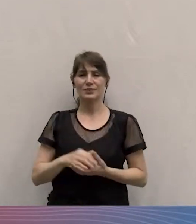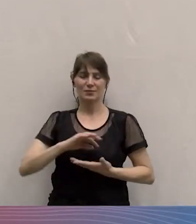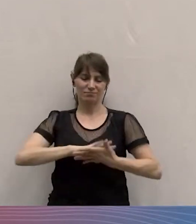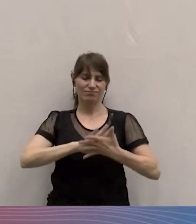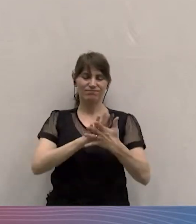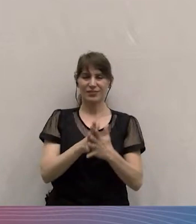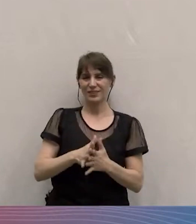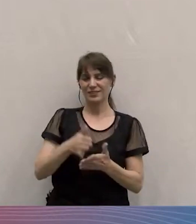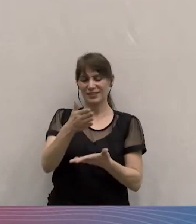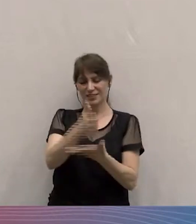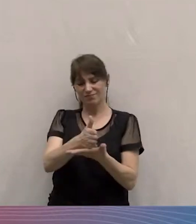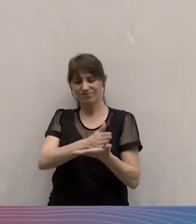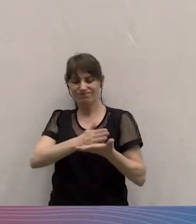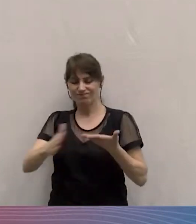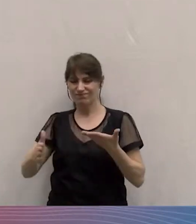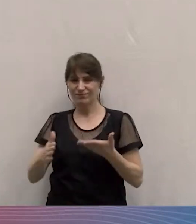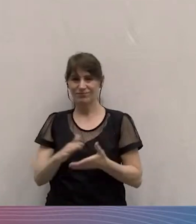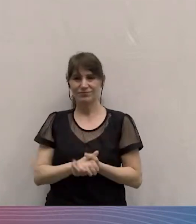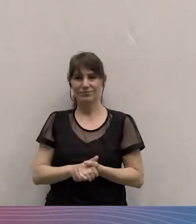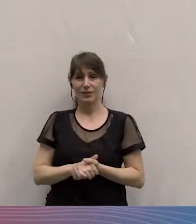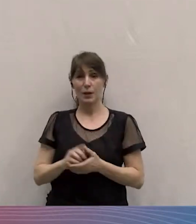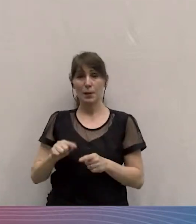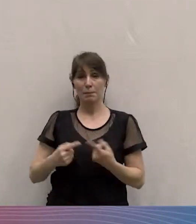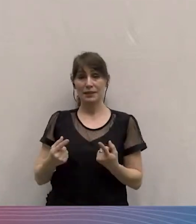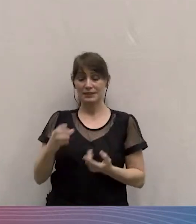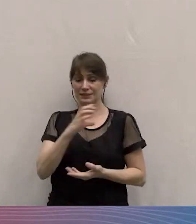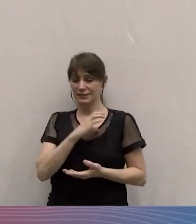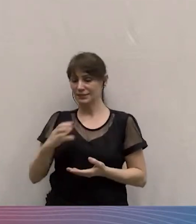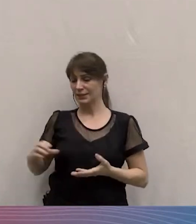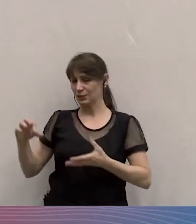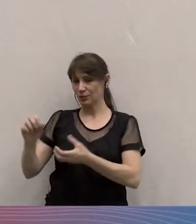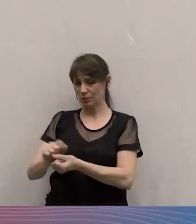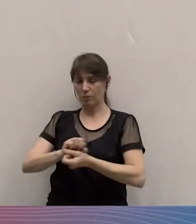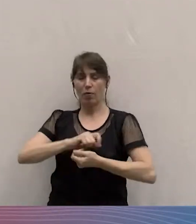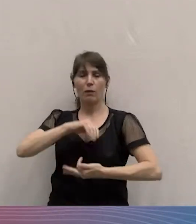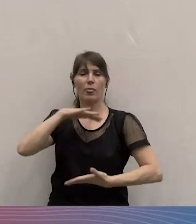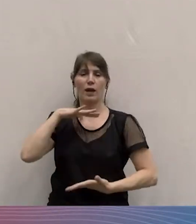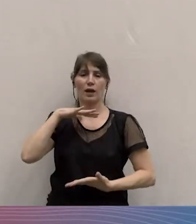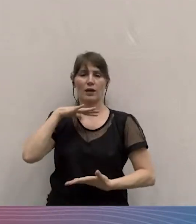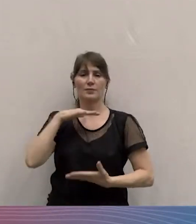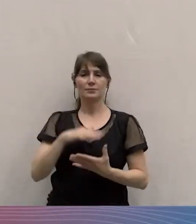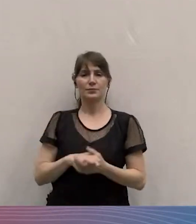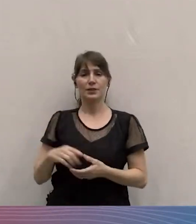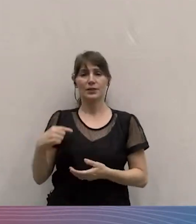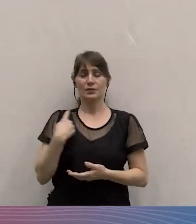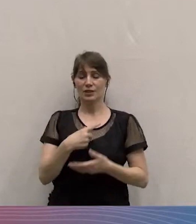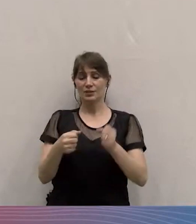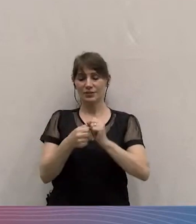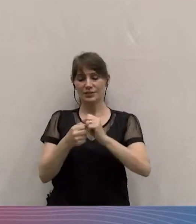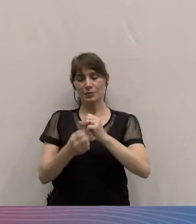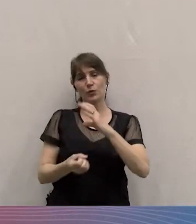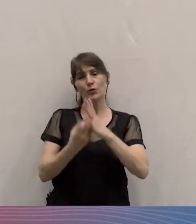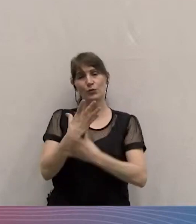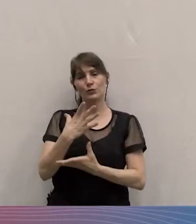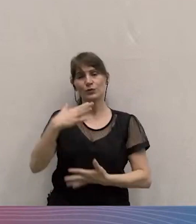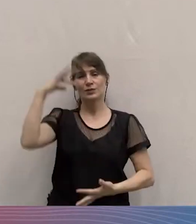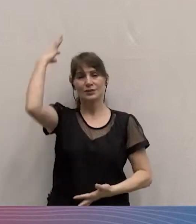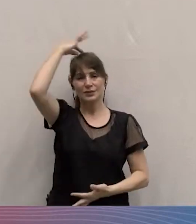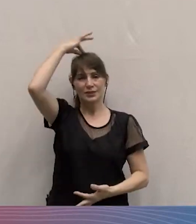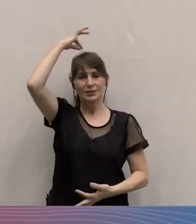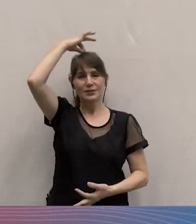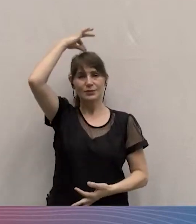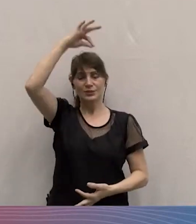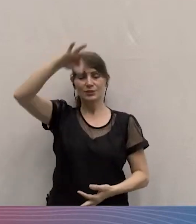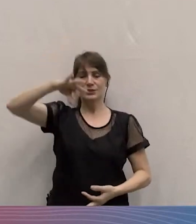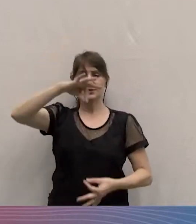corrompem e dividem, e nos revestimos de Cristo como novo homem, nós produzimos fruto do Espírito. Isso